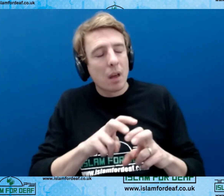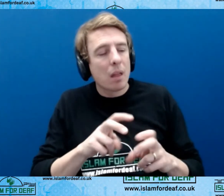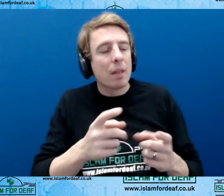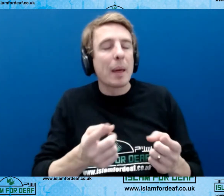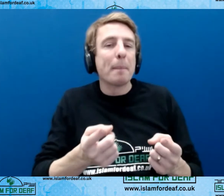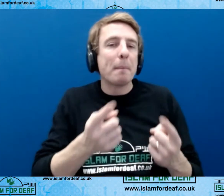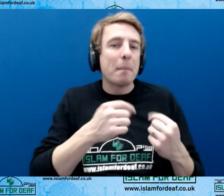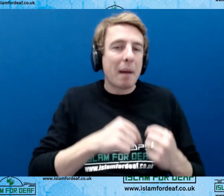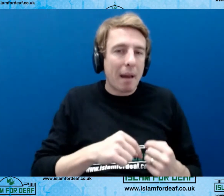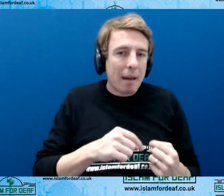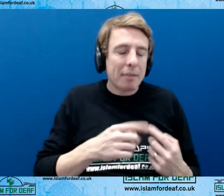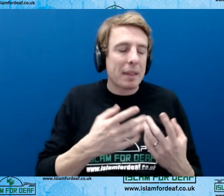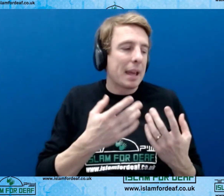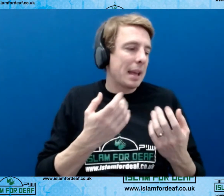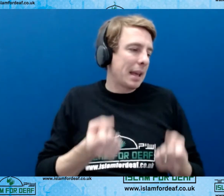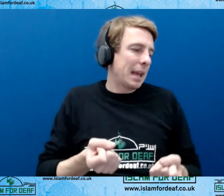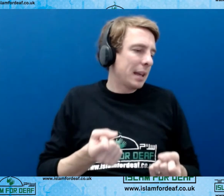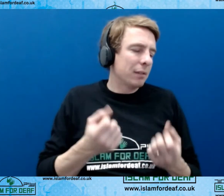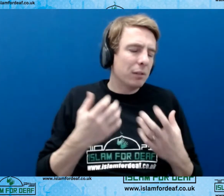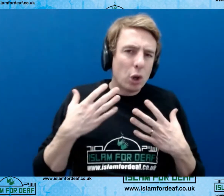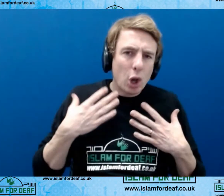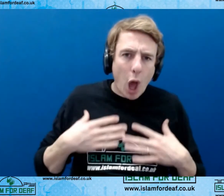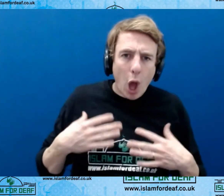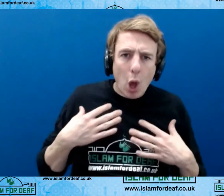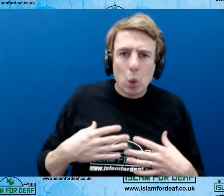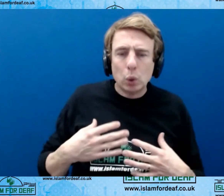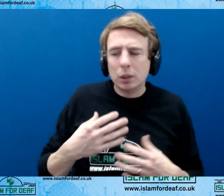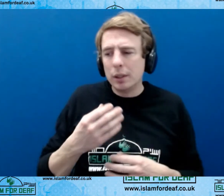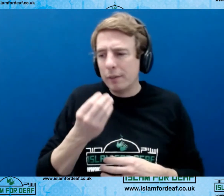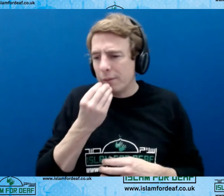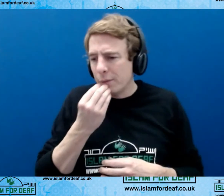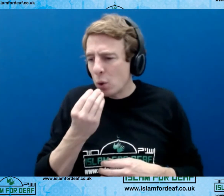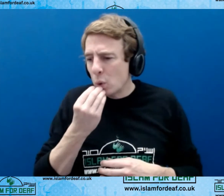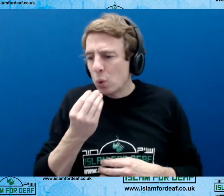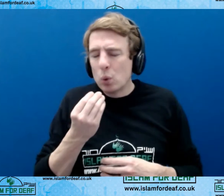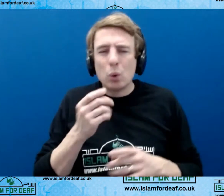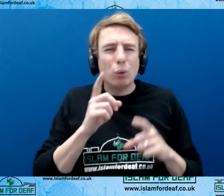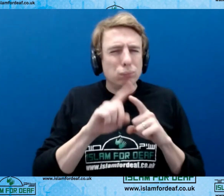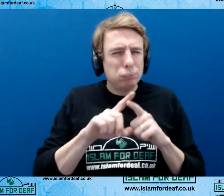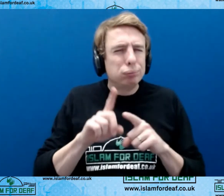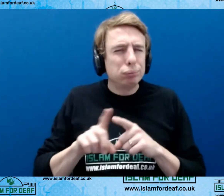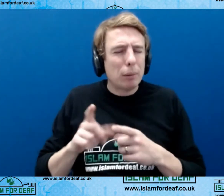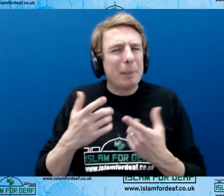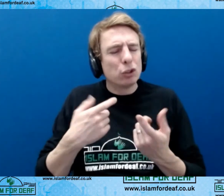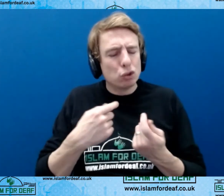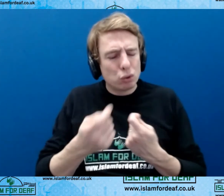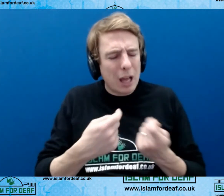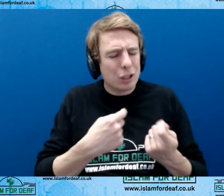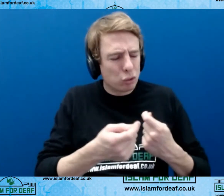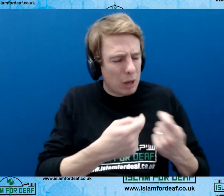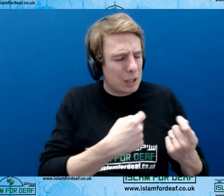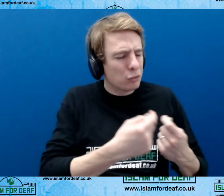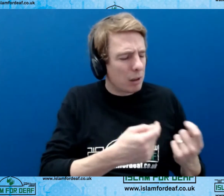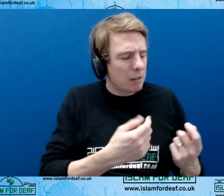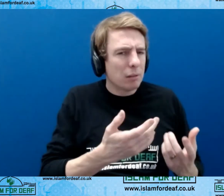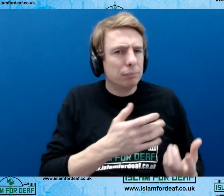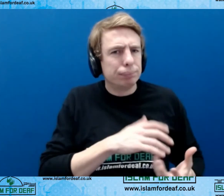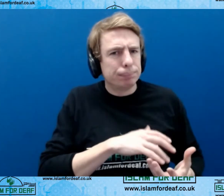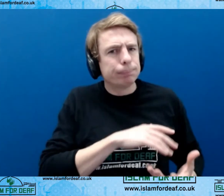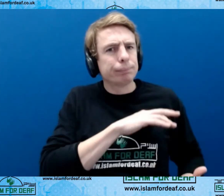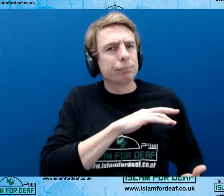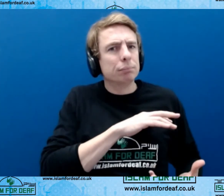like clothes and food, etc. وهم في نعمة ورخاء